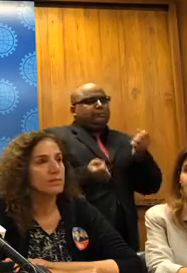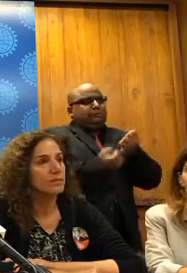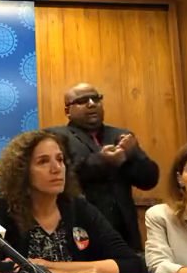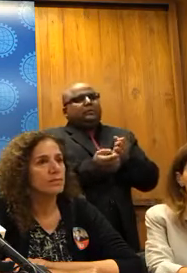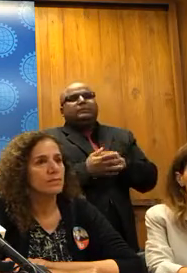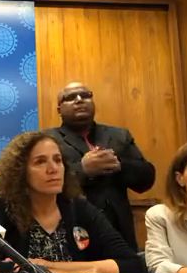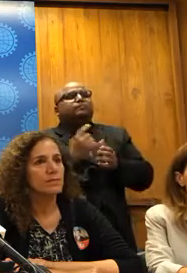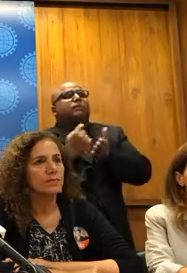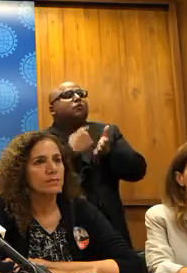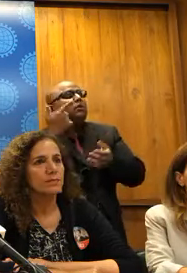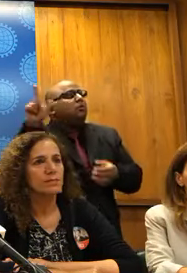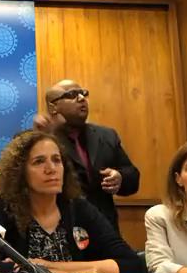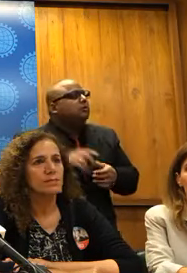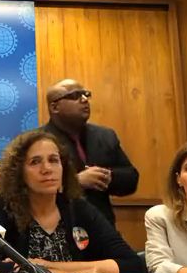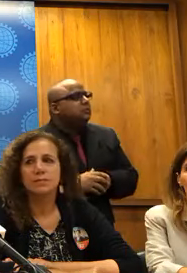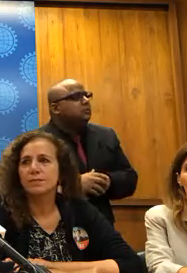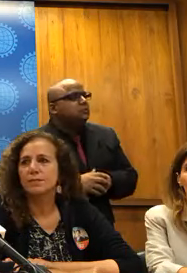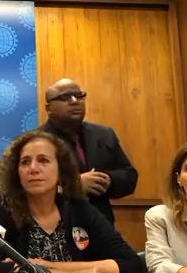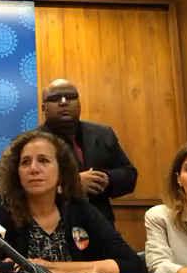Mais alguém?